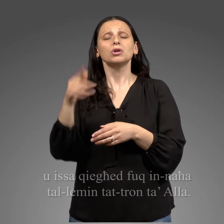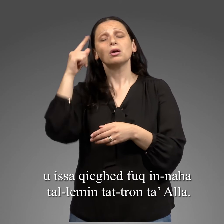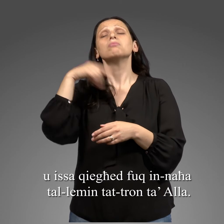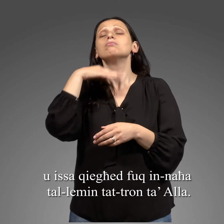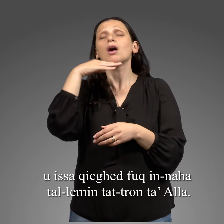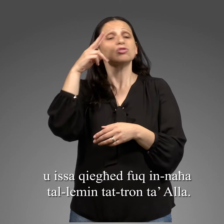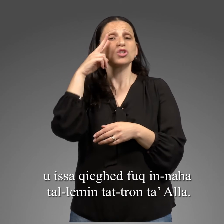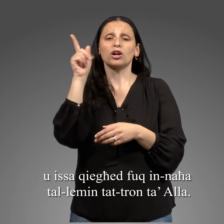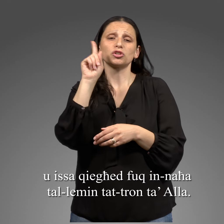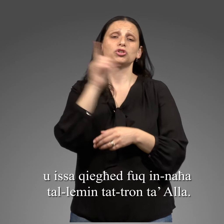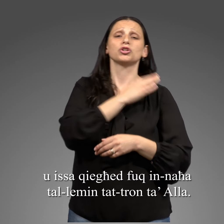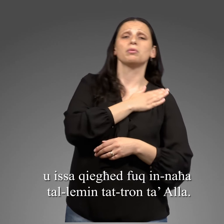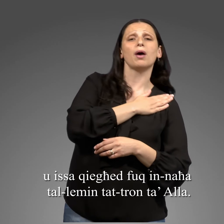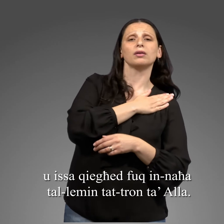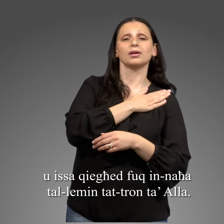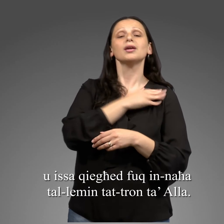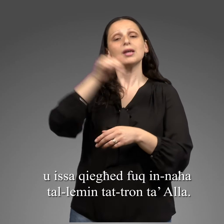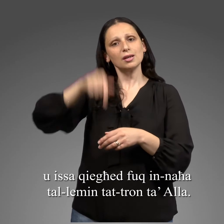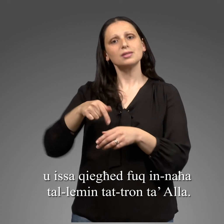u wissa jiet fuq in għata l-lemin ta' tron ta' għalla.